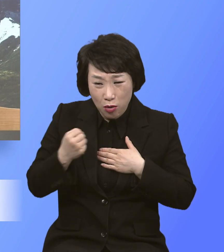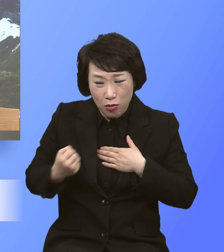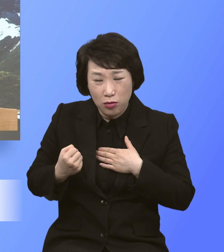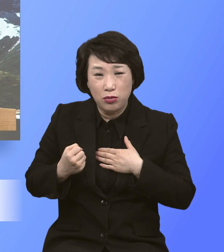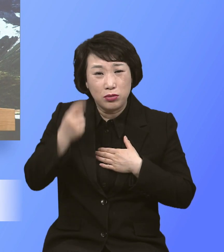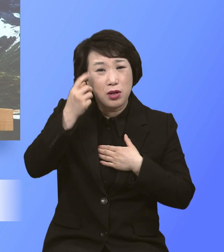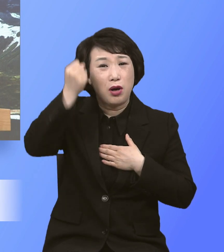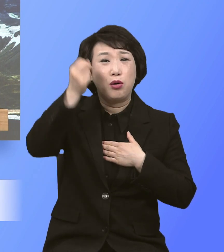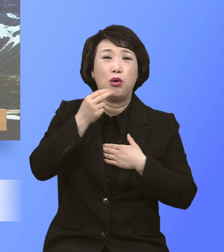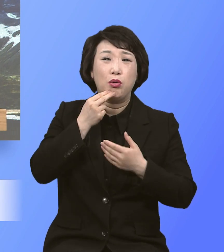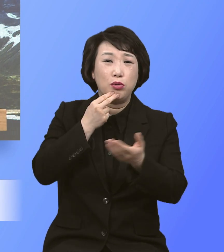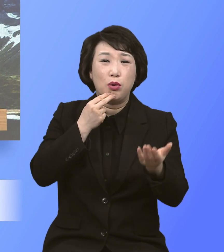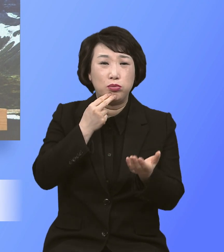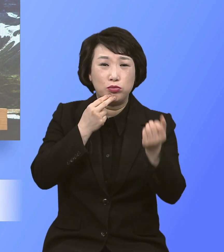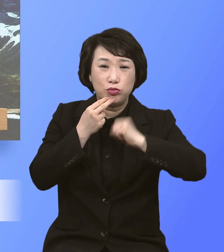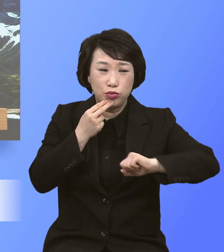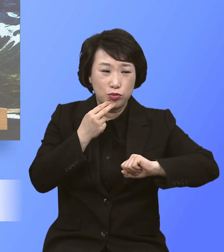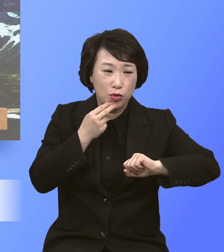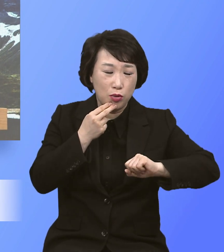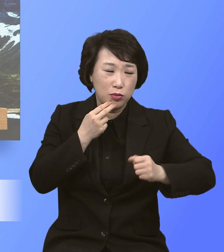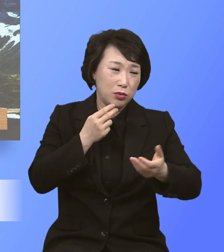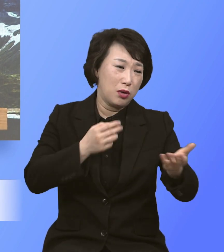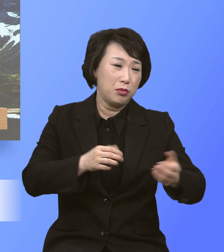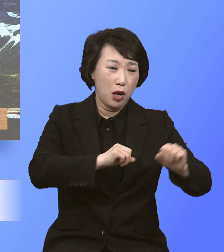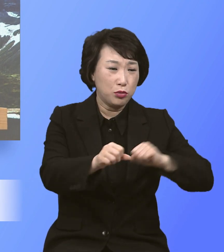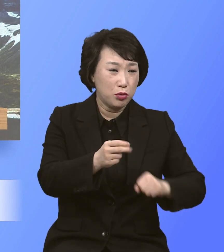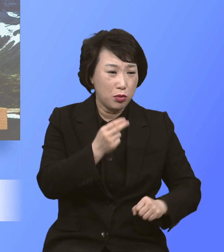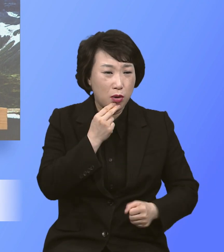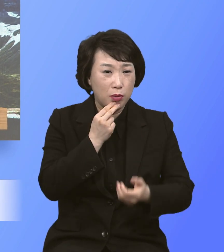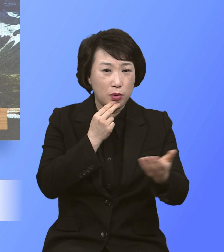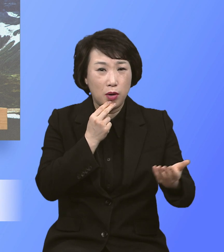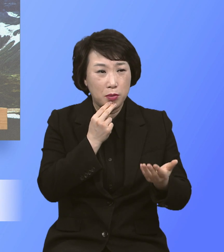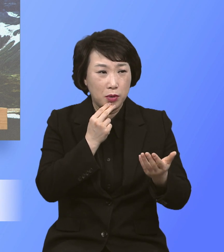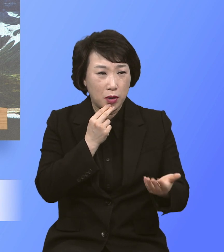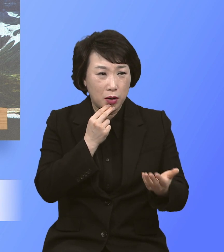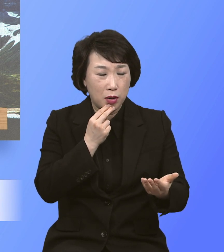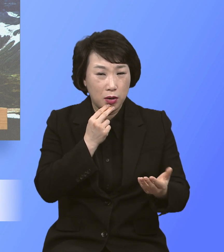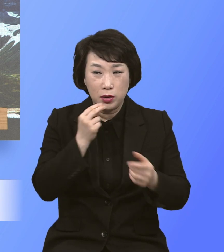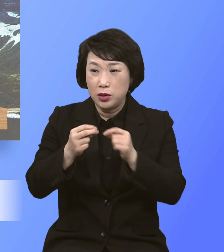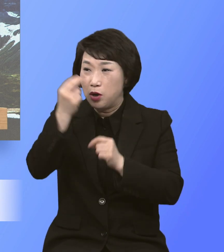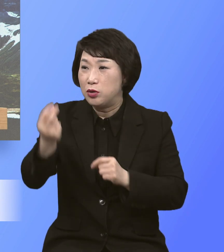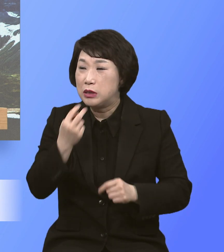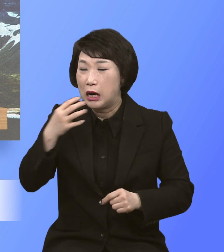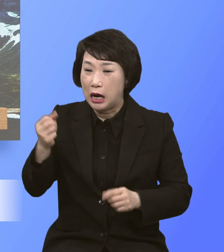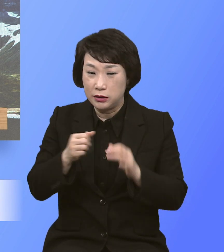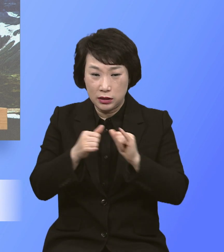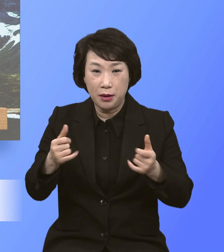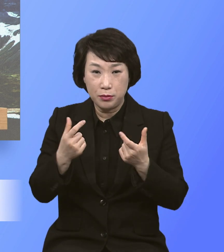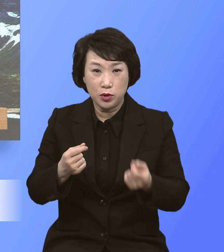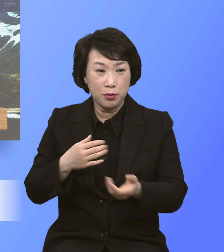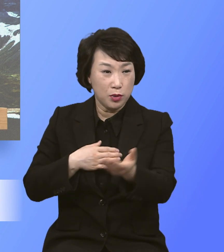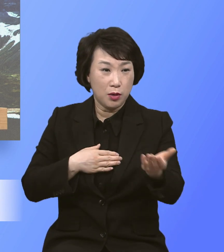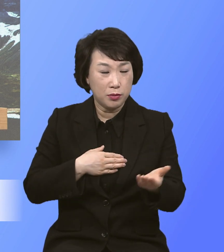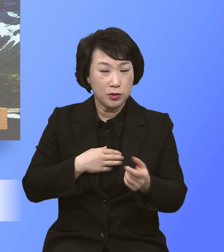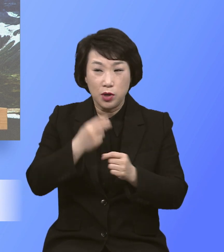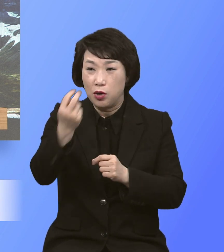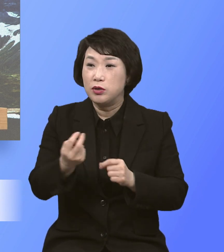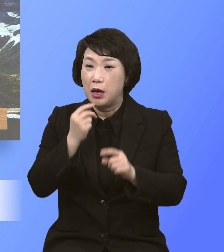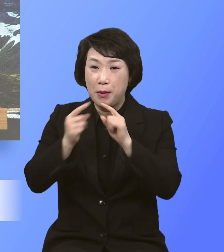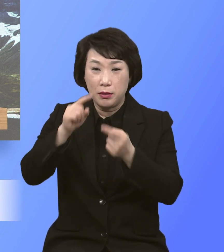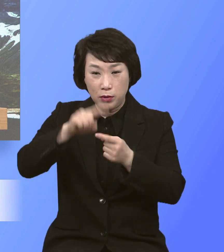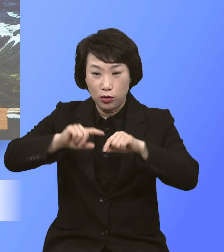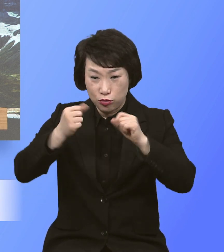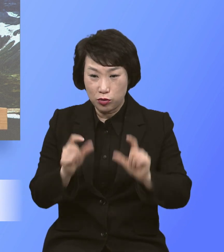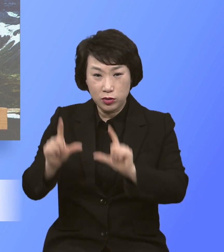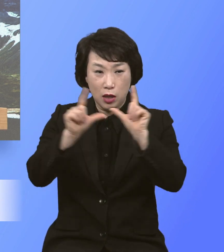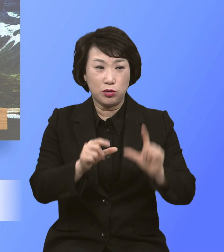담으니까 순종하지 않고 행동하지 않고 영생을 가진 자처럼 영생의 말씀대로